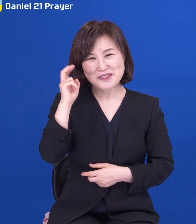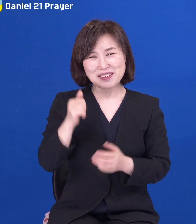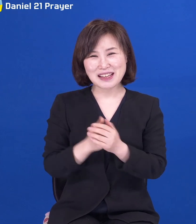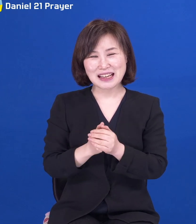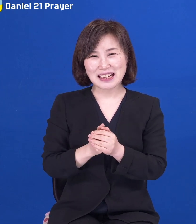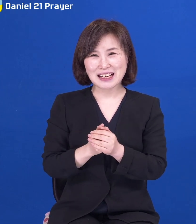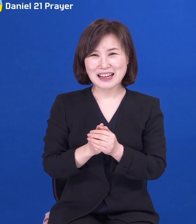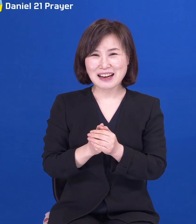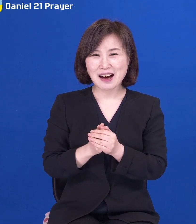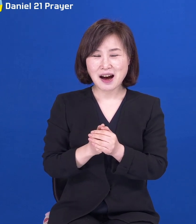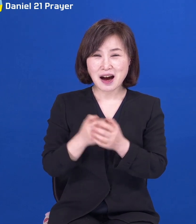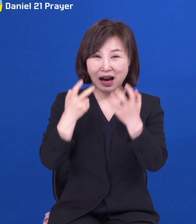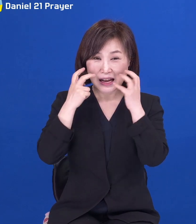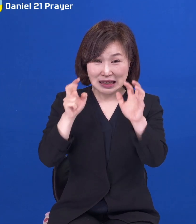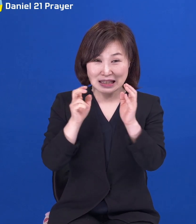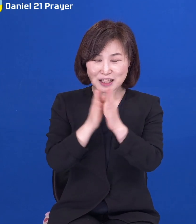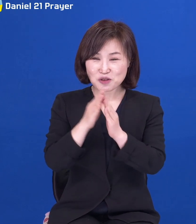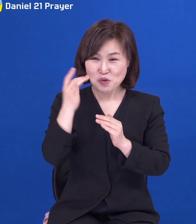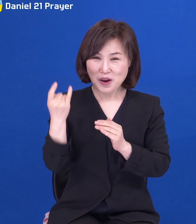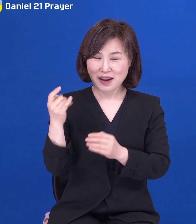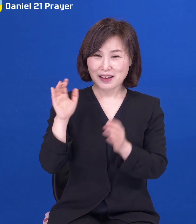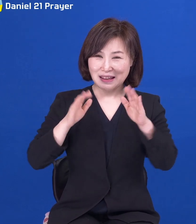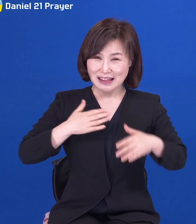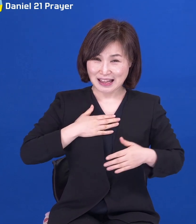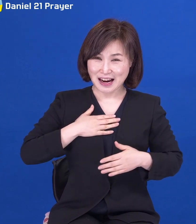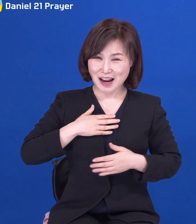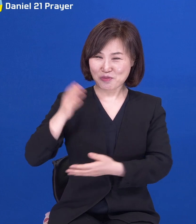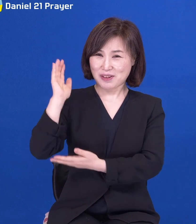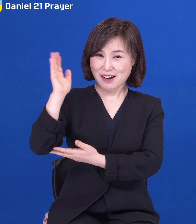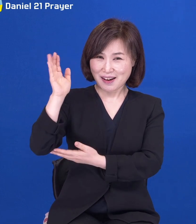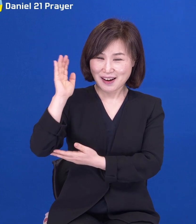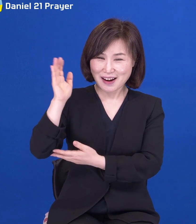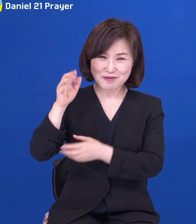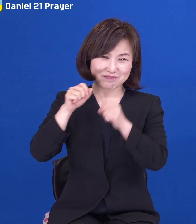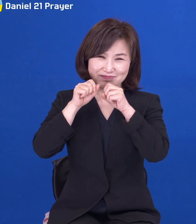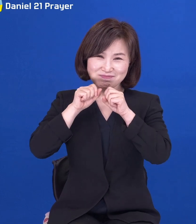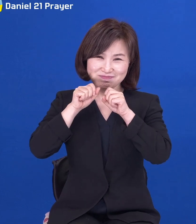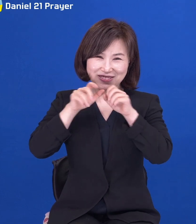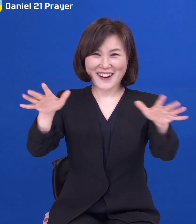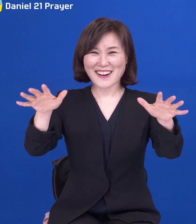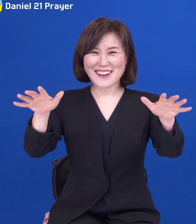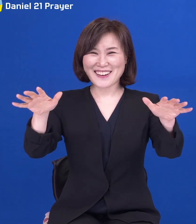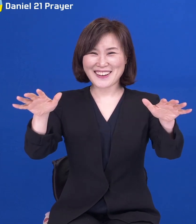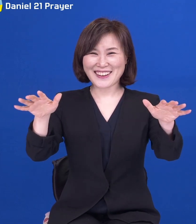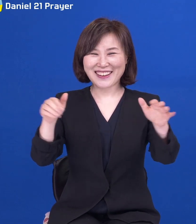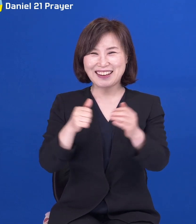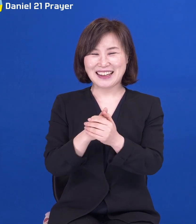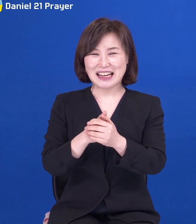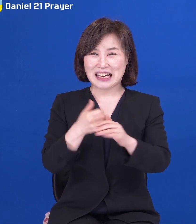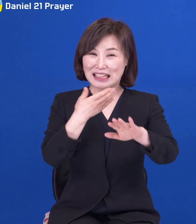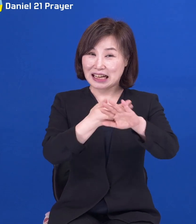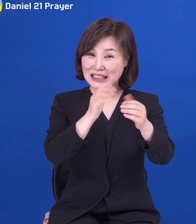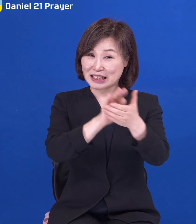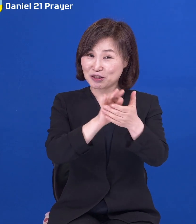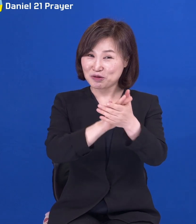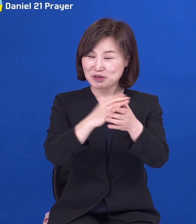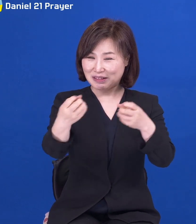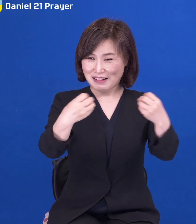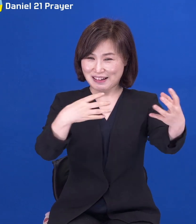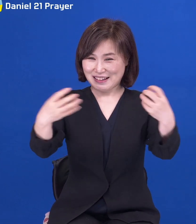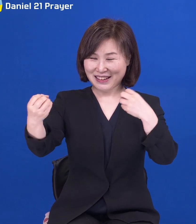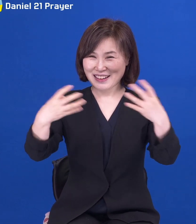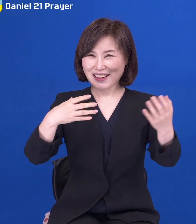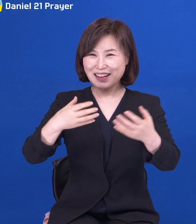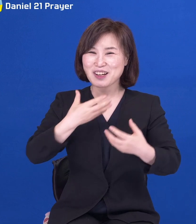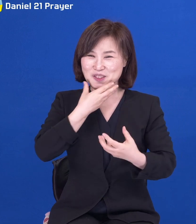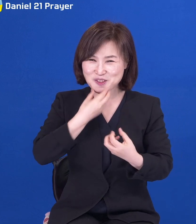것이 이렇게 삽시간에 퍼져가지고요. 10년 전에 이름도 모르던 친구들한테 막 이렇게 축하 메시지가 오고